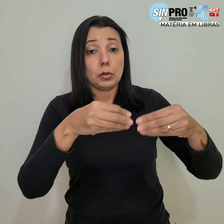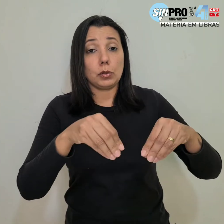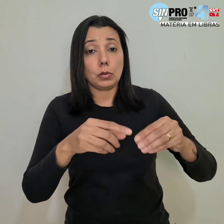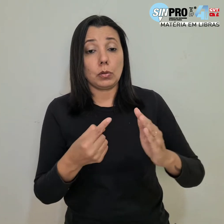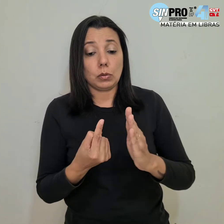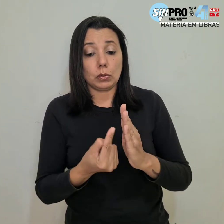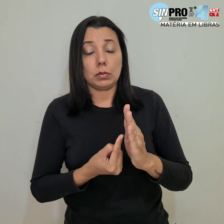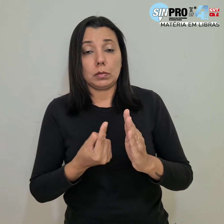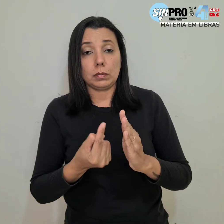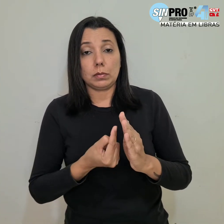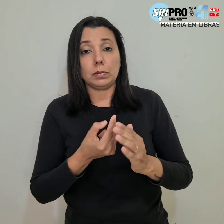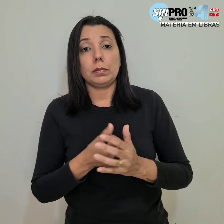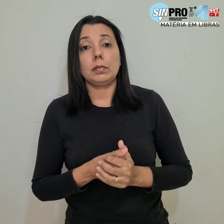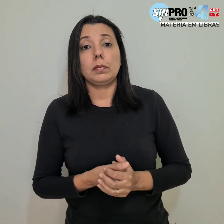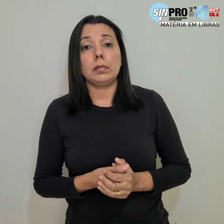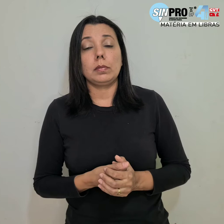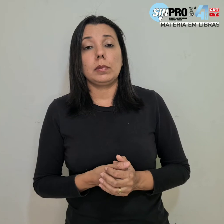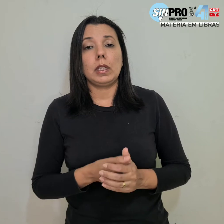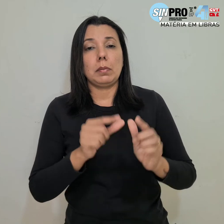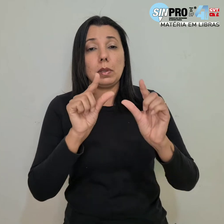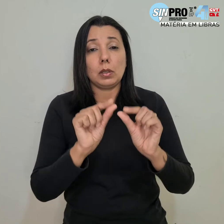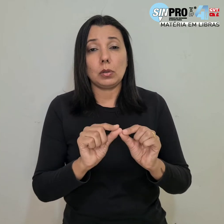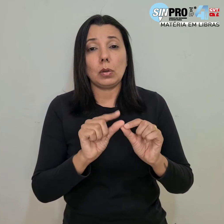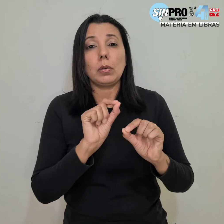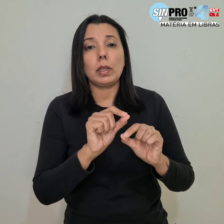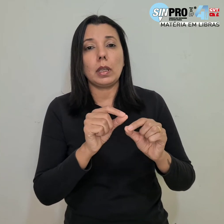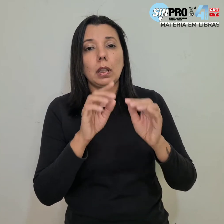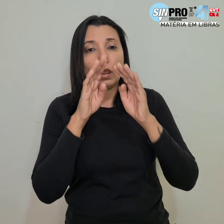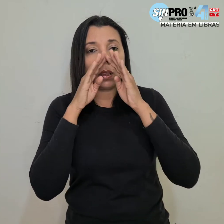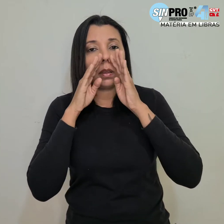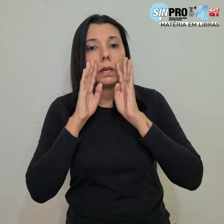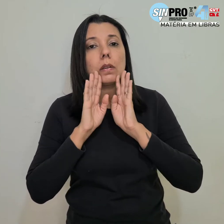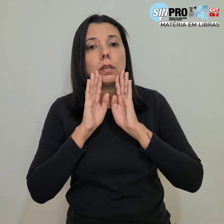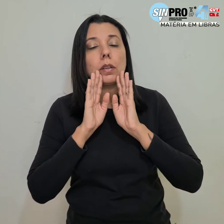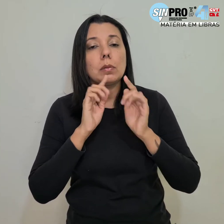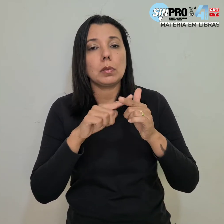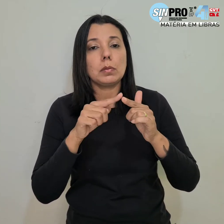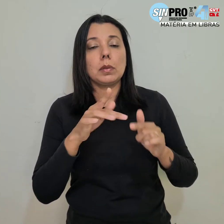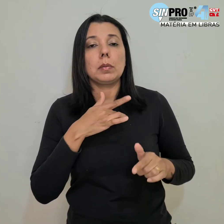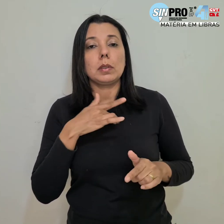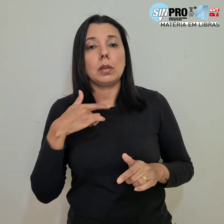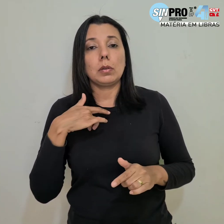prejudicou o isolamento social e minimizou a tragédia sanitária que assola o Brasil.